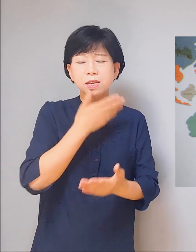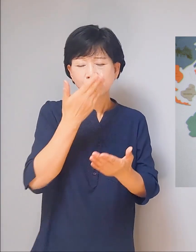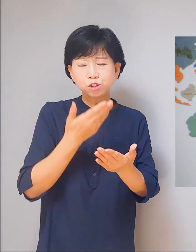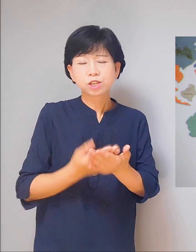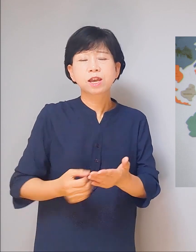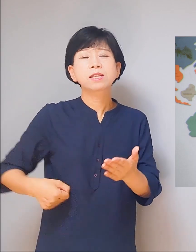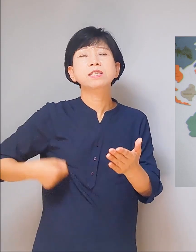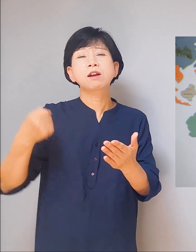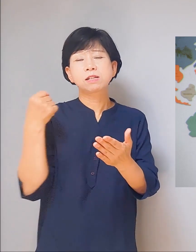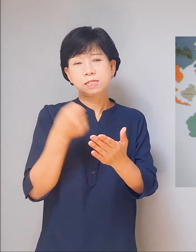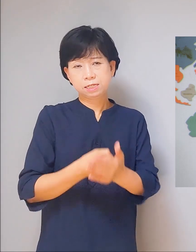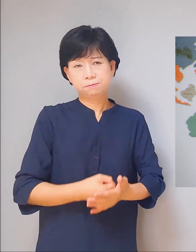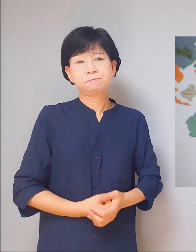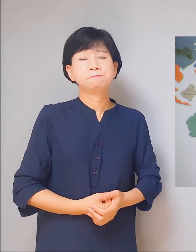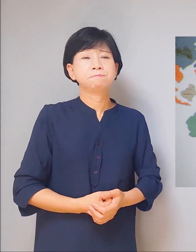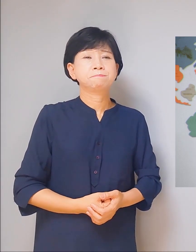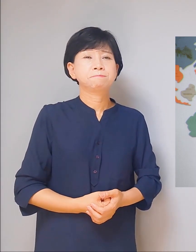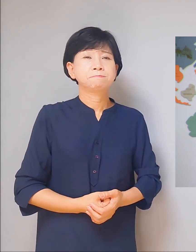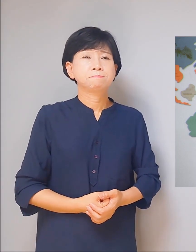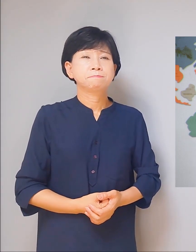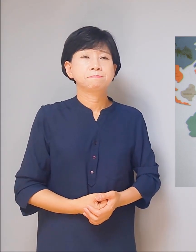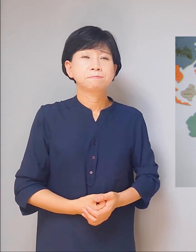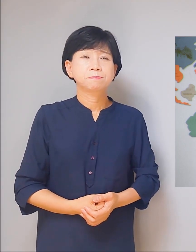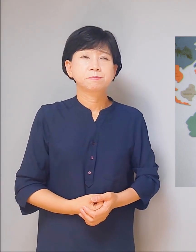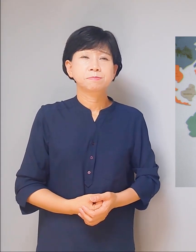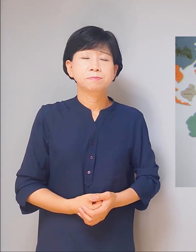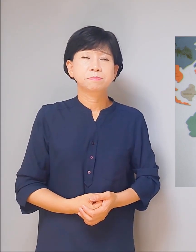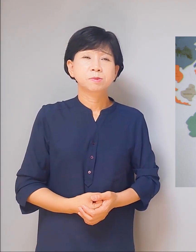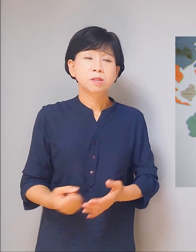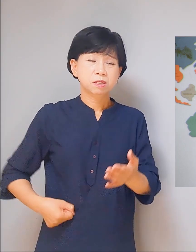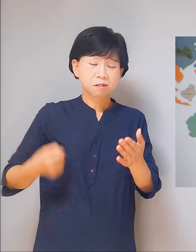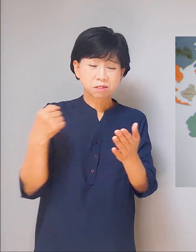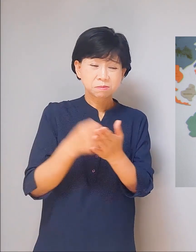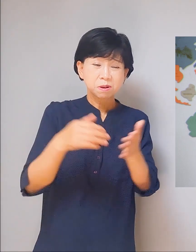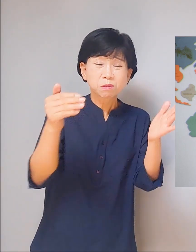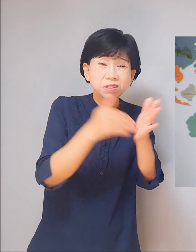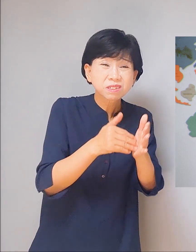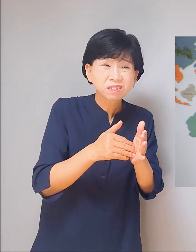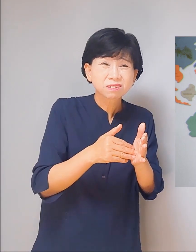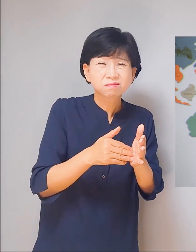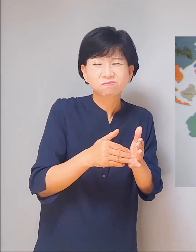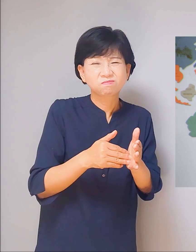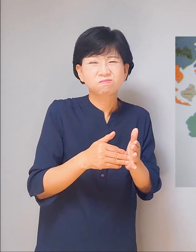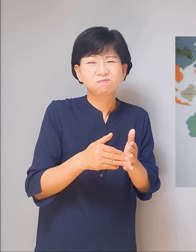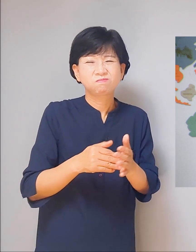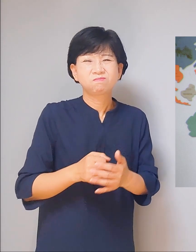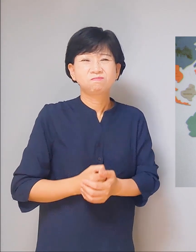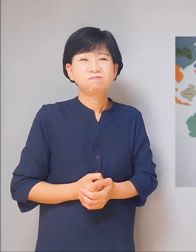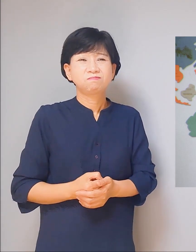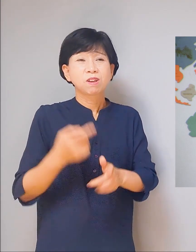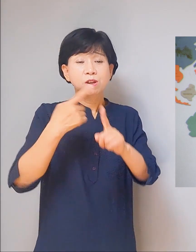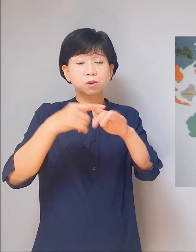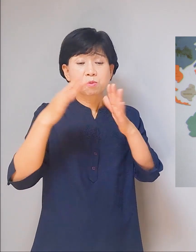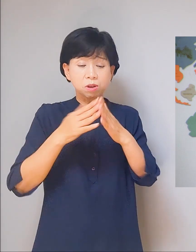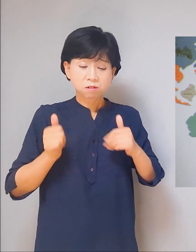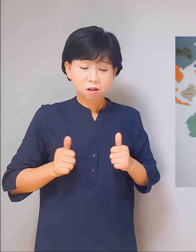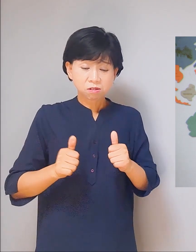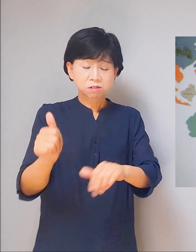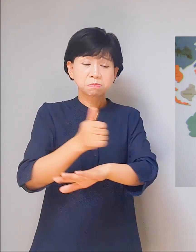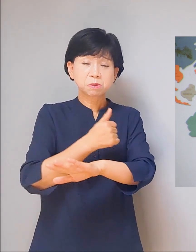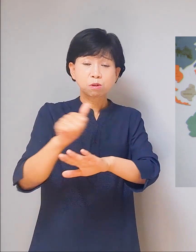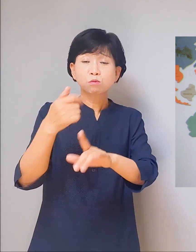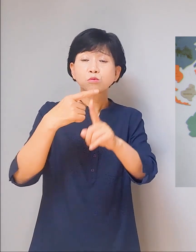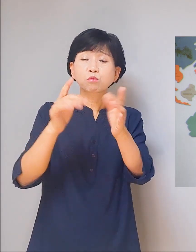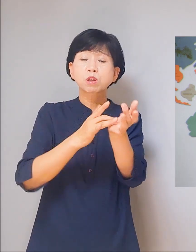결단이지 않겠습니까? 그런데 여기서 끝인 경우가 있는 거예요. 분명 교회를 열심히 나오고 있는데, 예수님